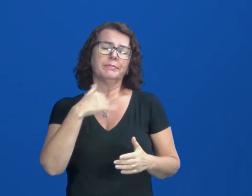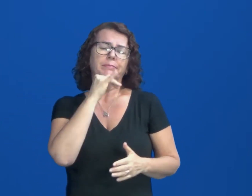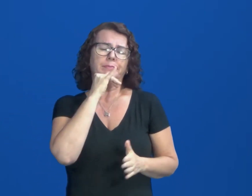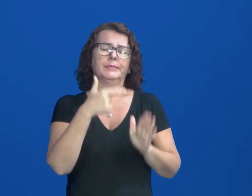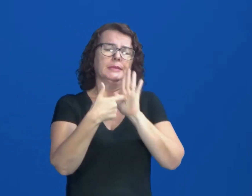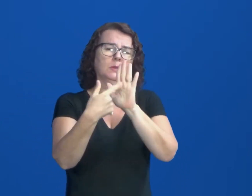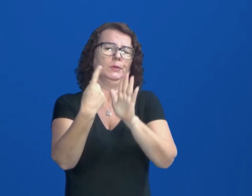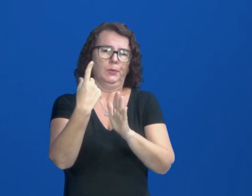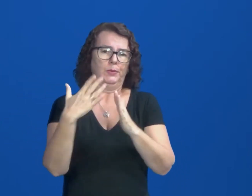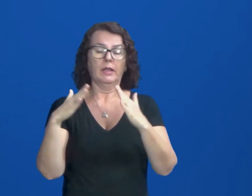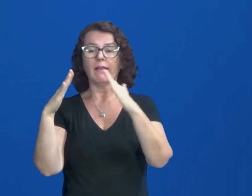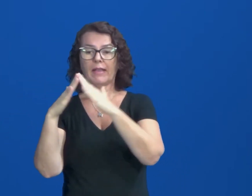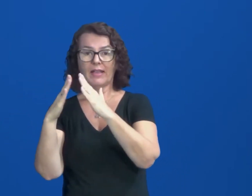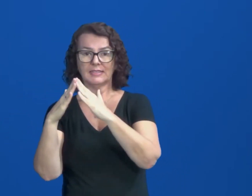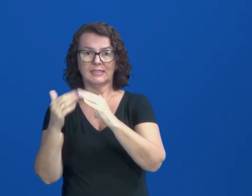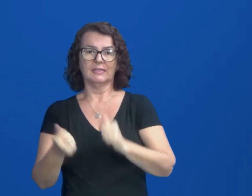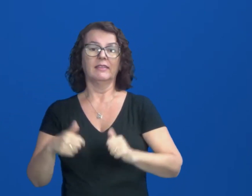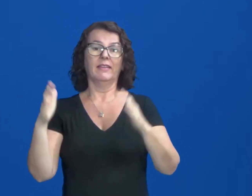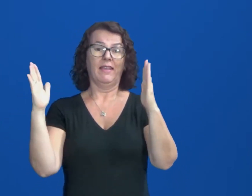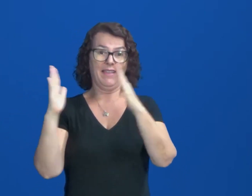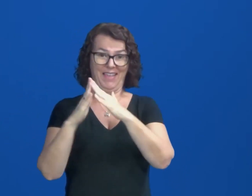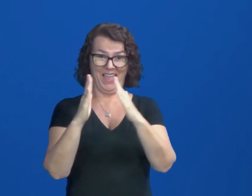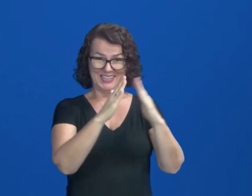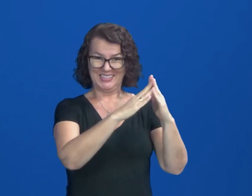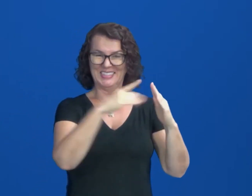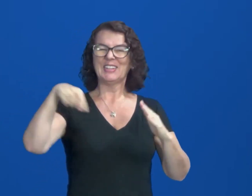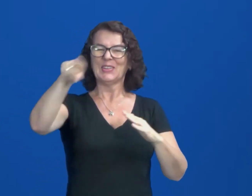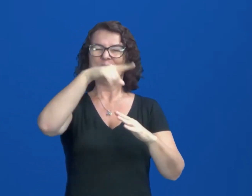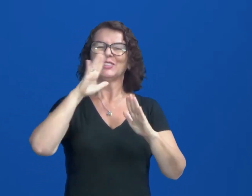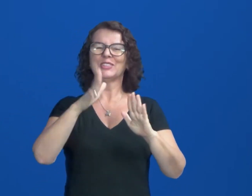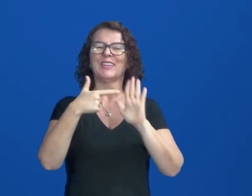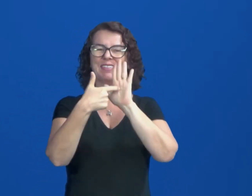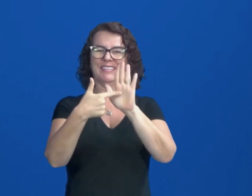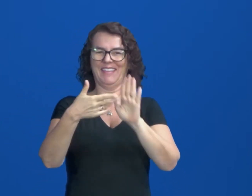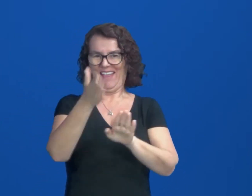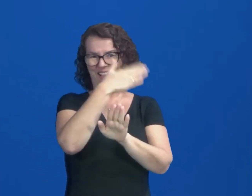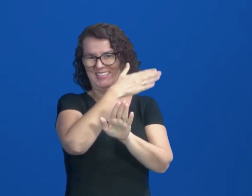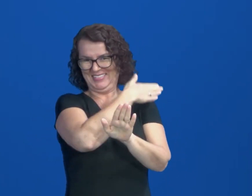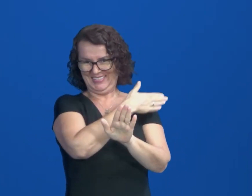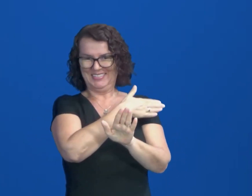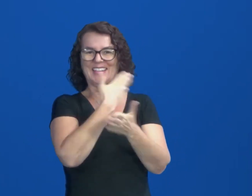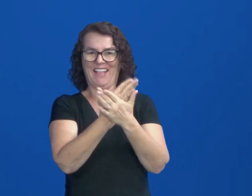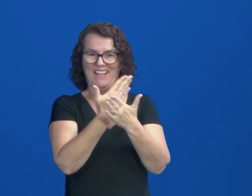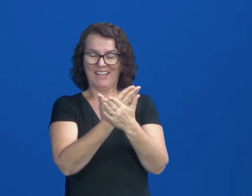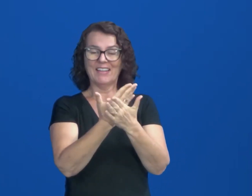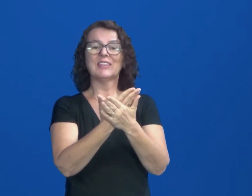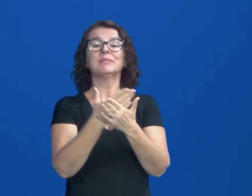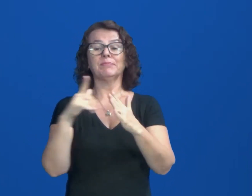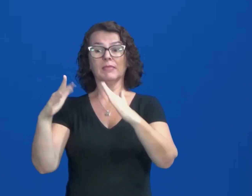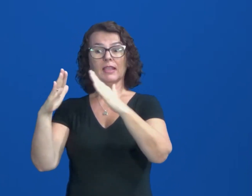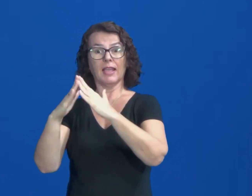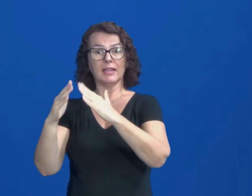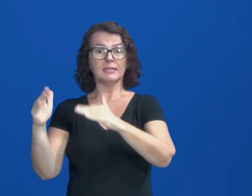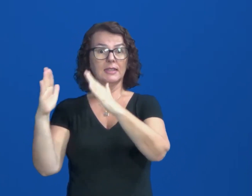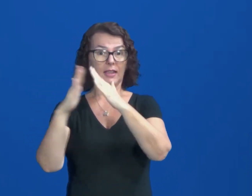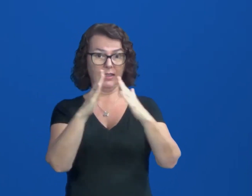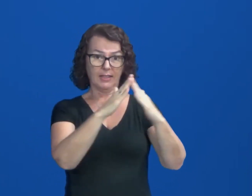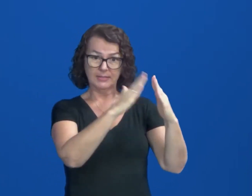Brasil. Um exemplo, vou usar a casa, que é um exemplo que nós já usamos na aula anterior. Casa e